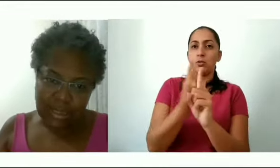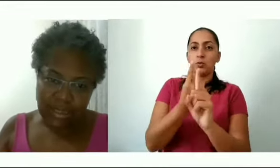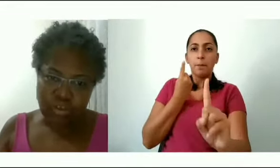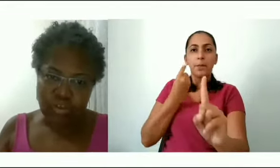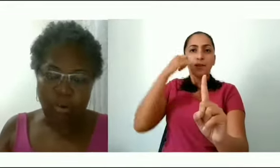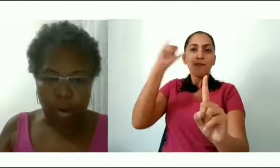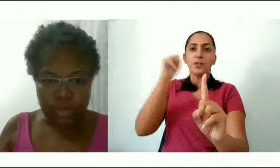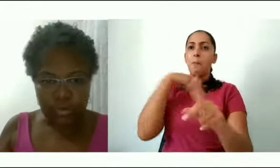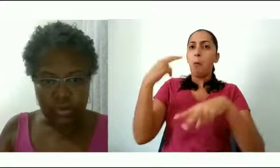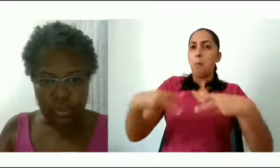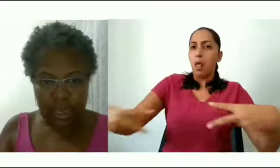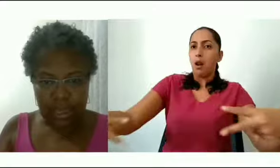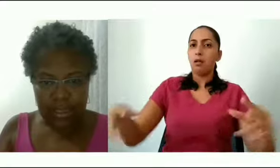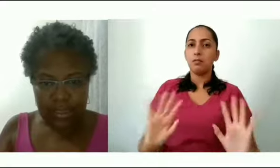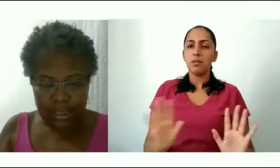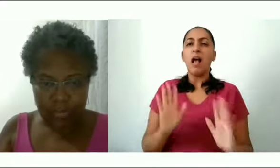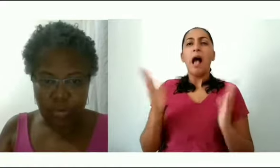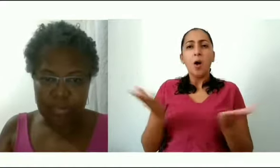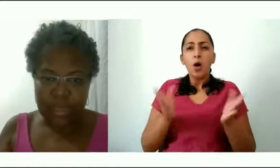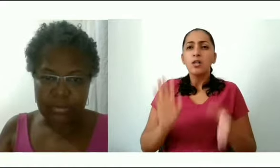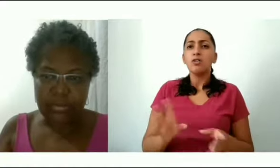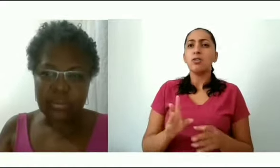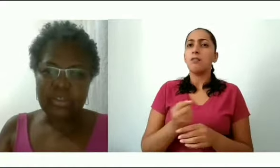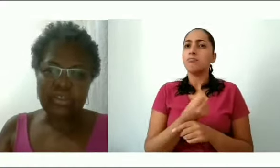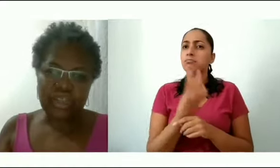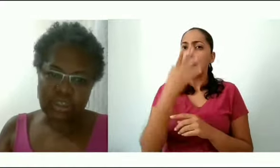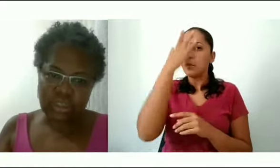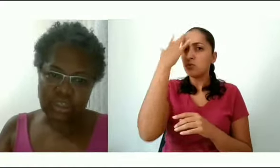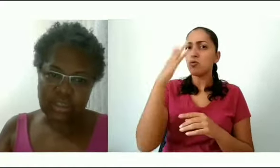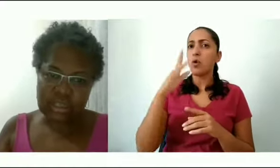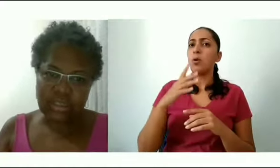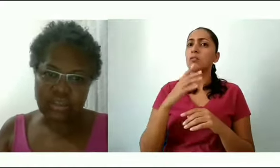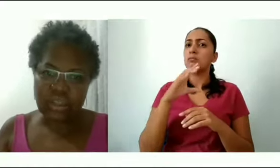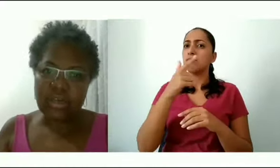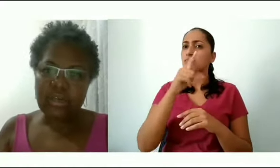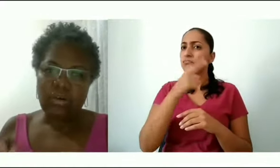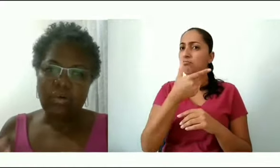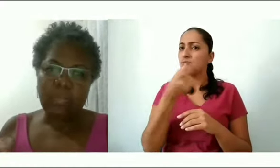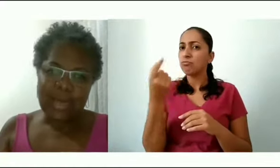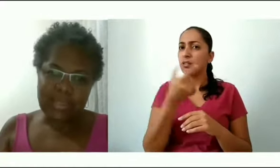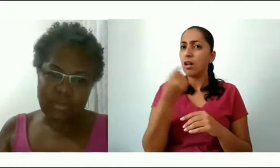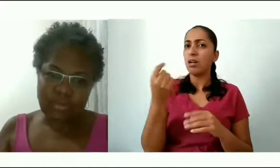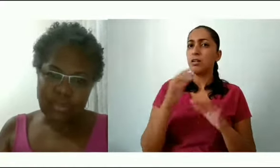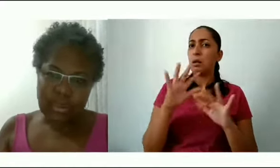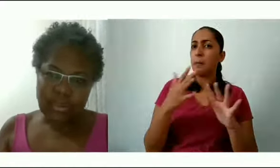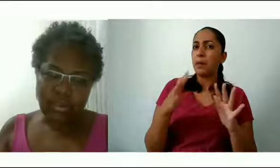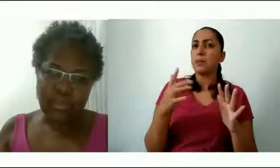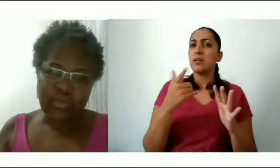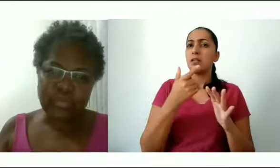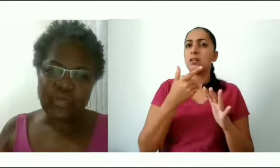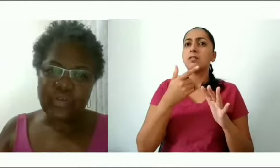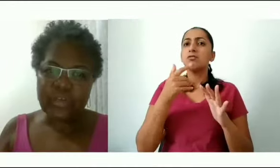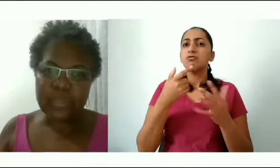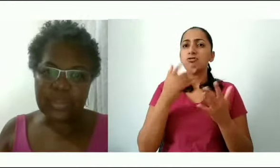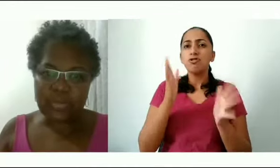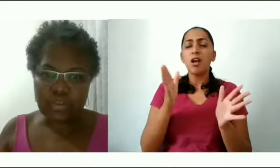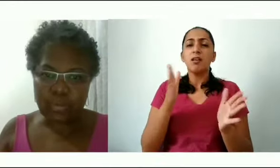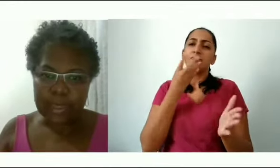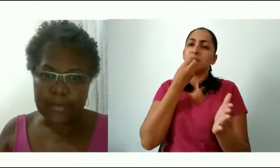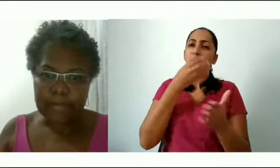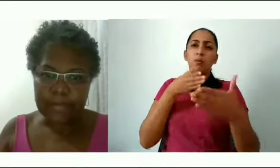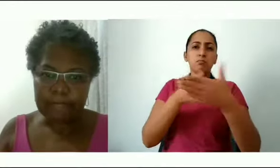nossa centena de mortos nesse momento já seja o máximo que nós vamos ver